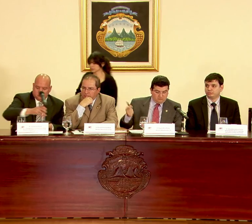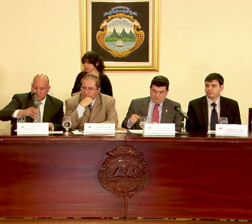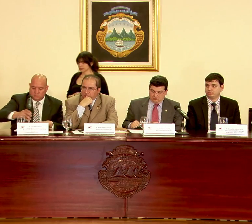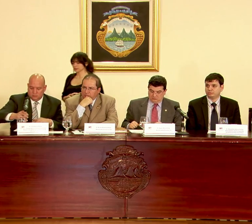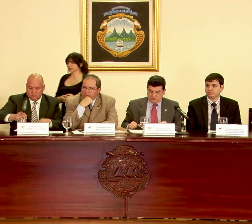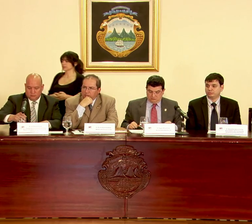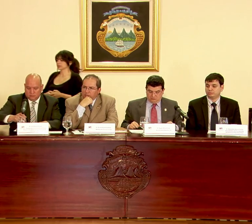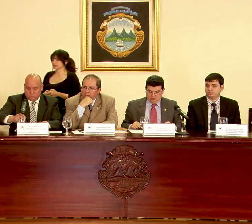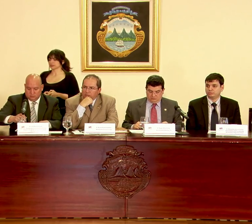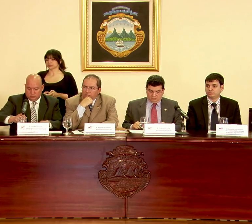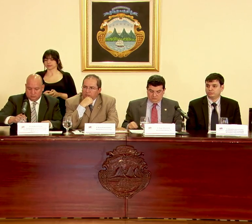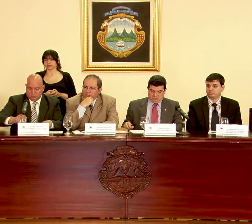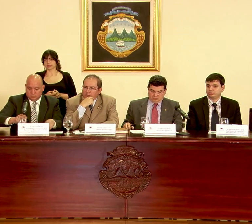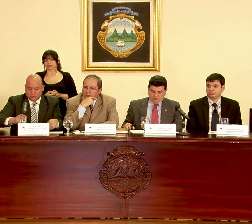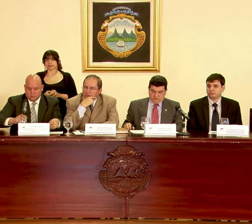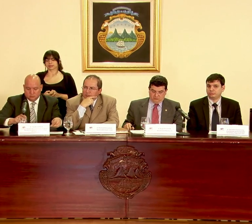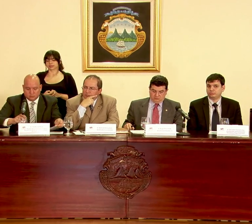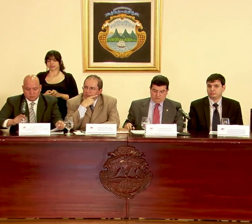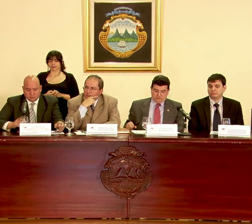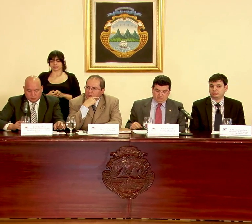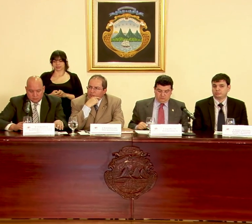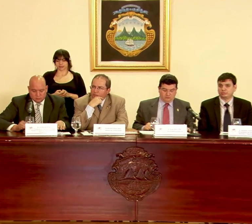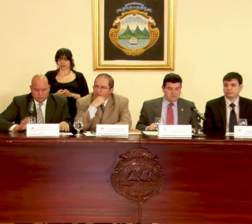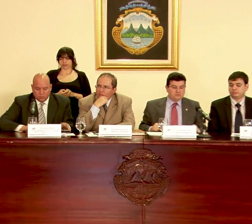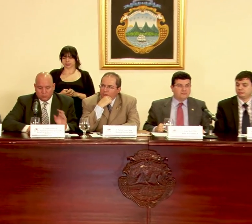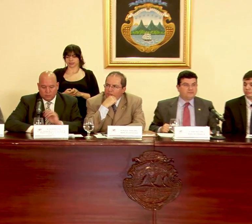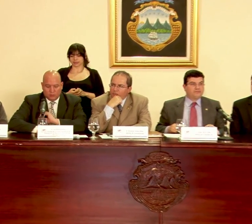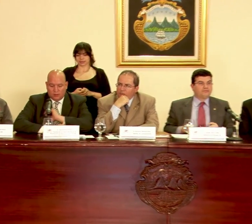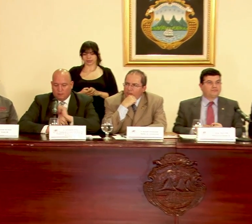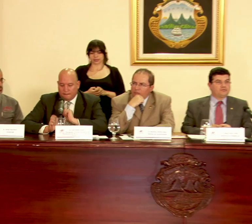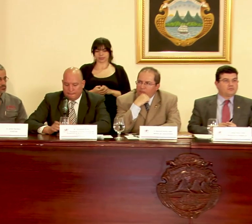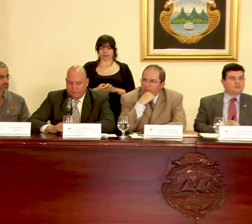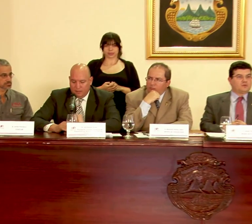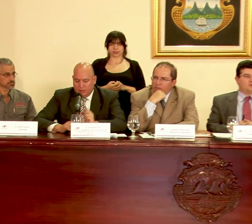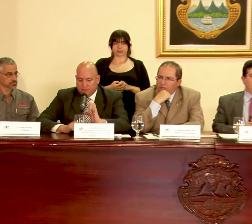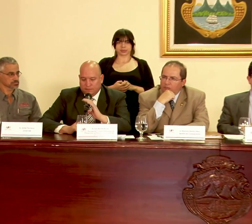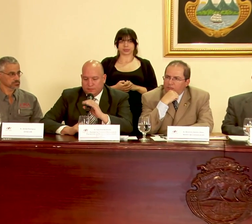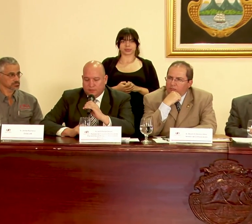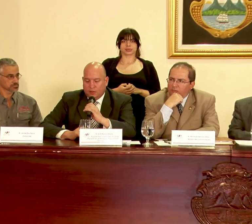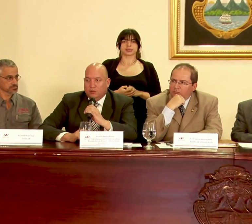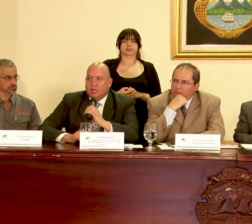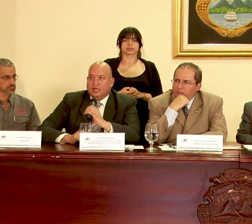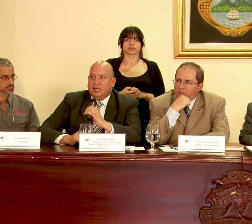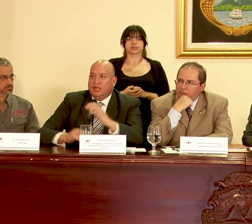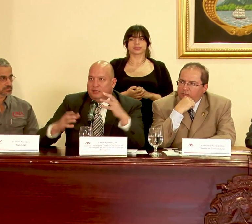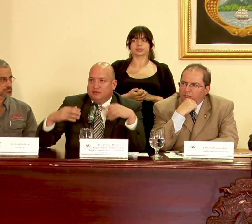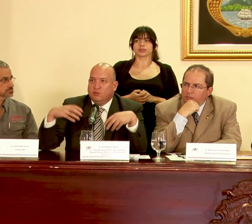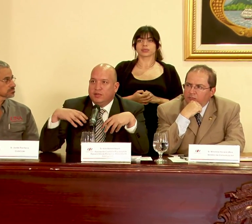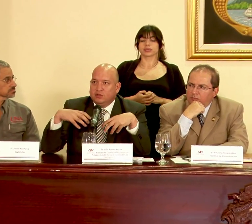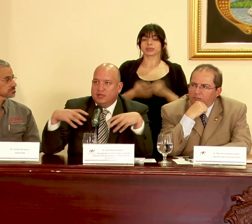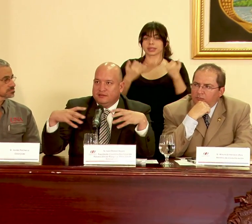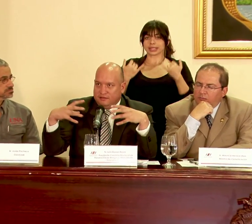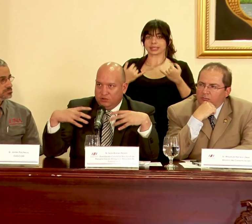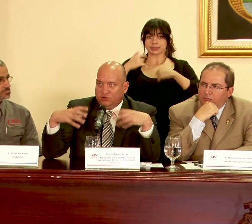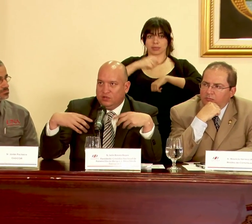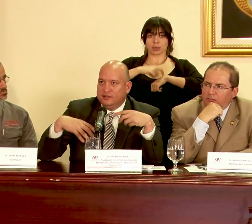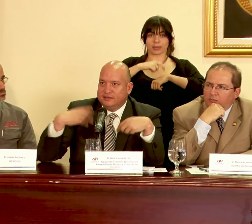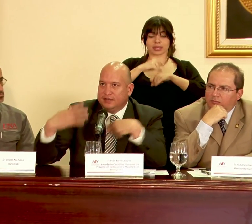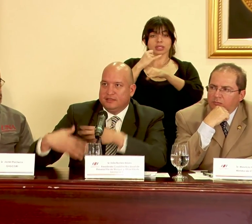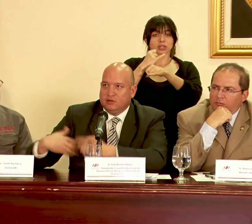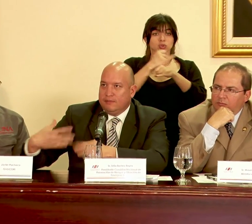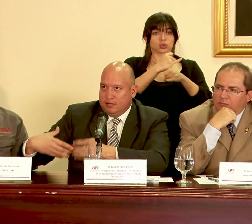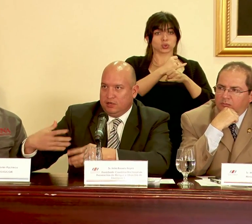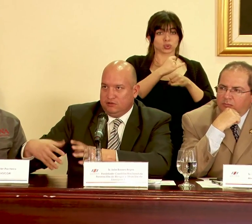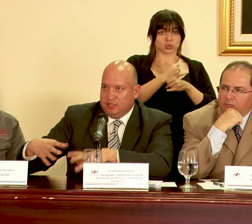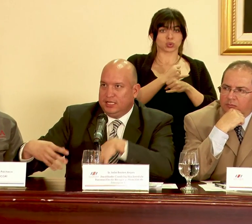momento las instituciones